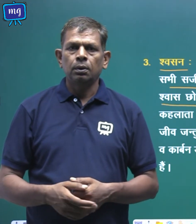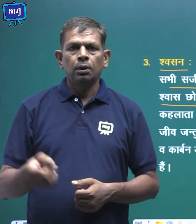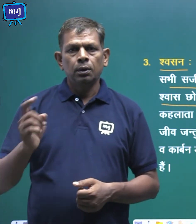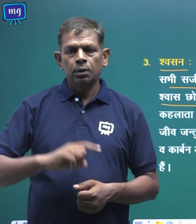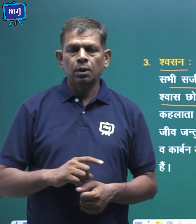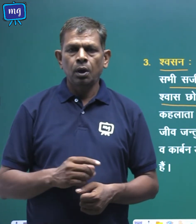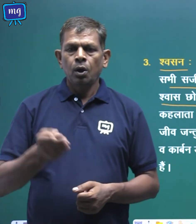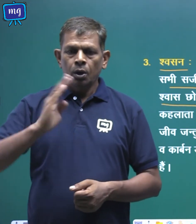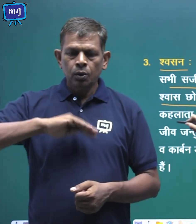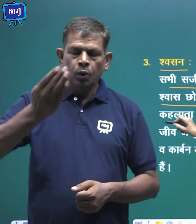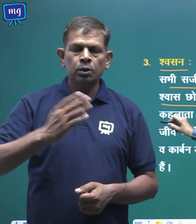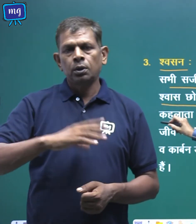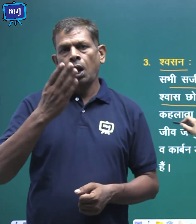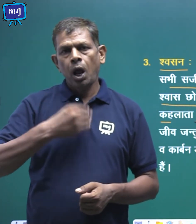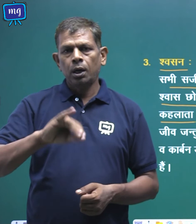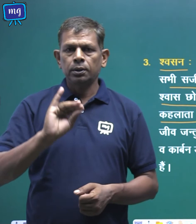यह श्वसन कहलाता है।